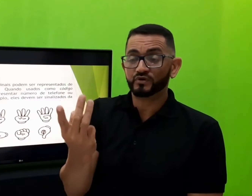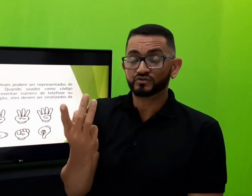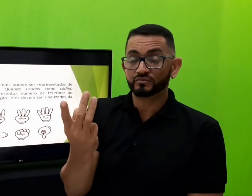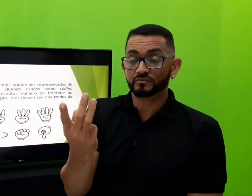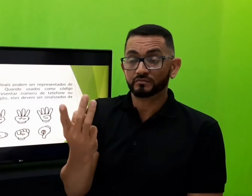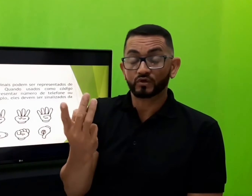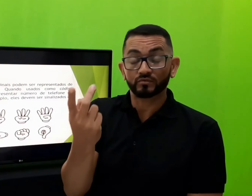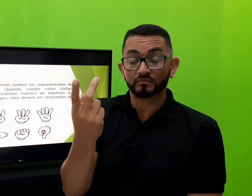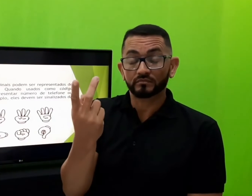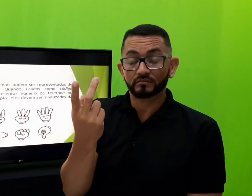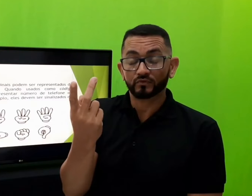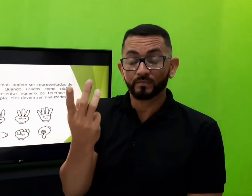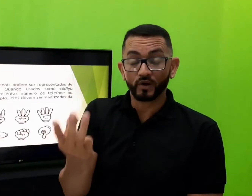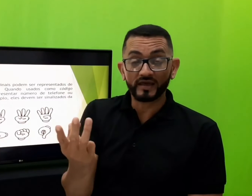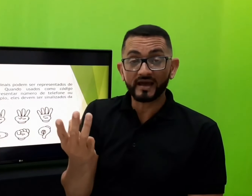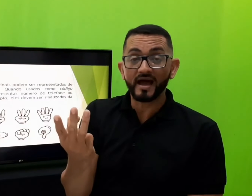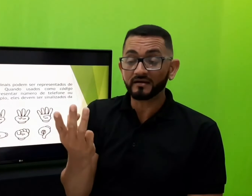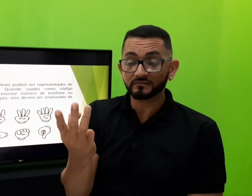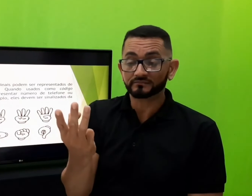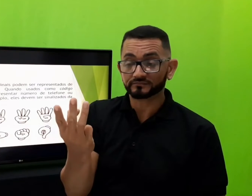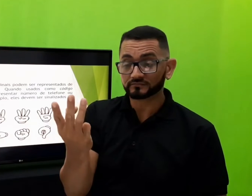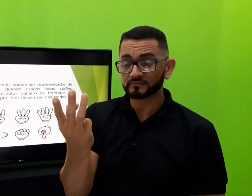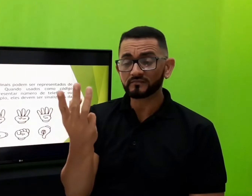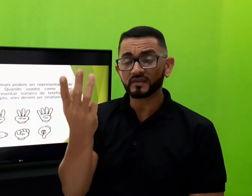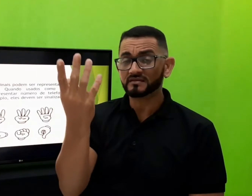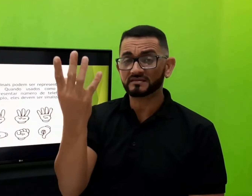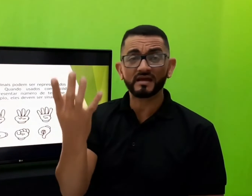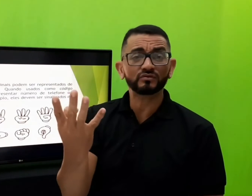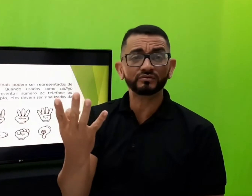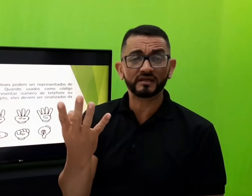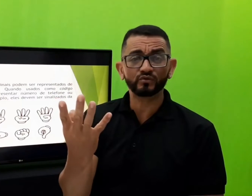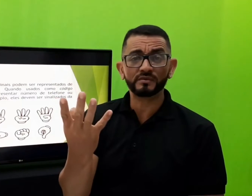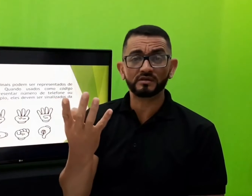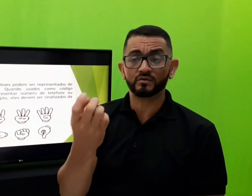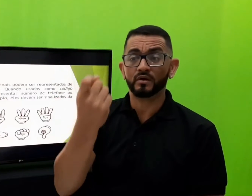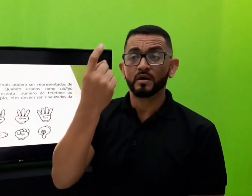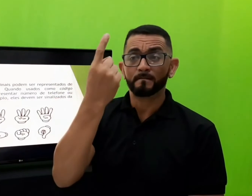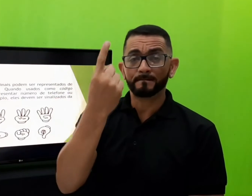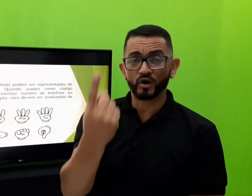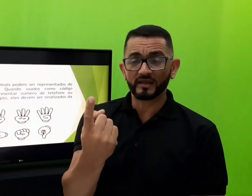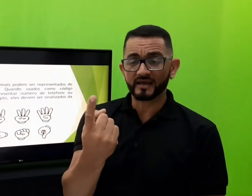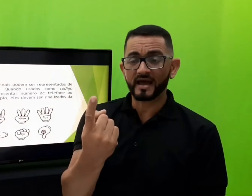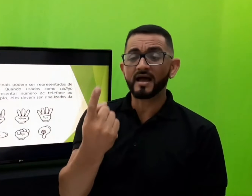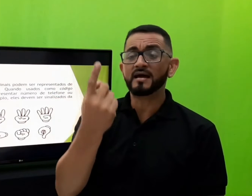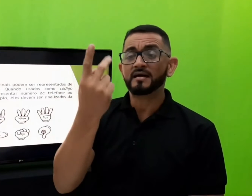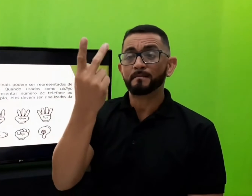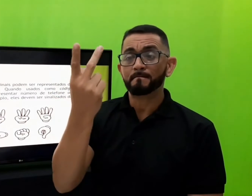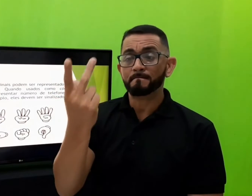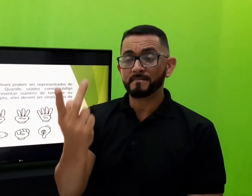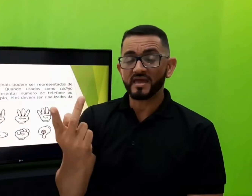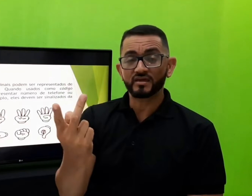depois o polegar, certo? E o dedo mínimo. Polegar,